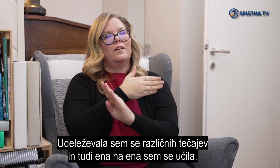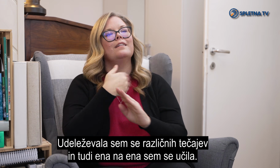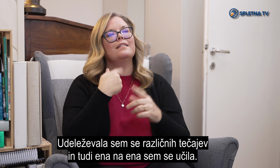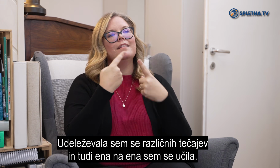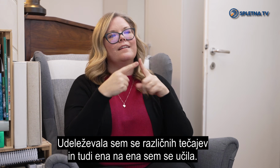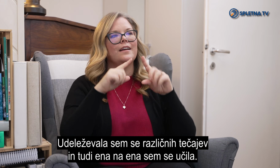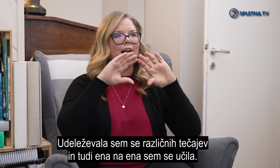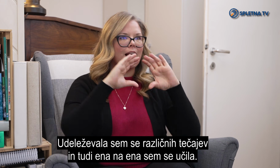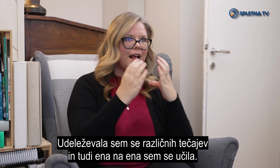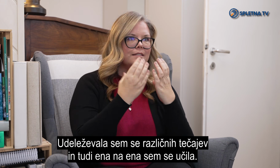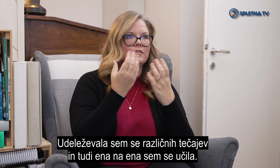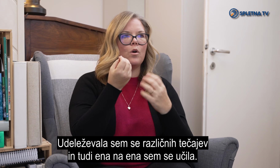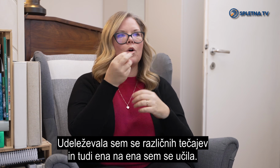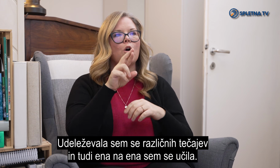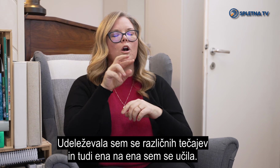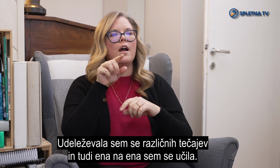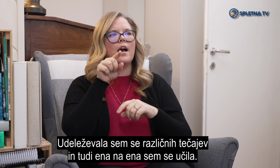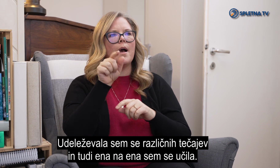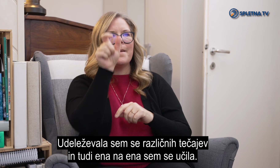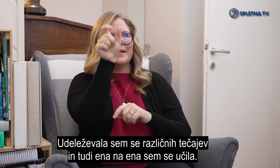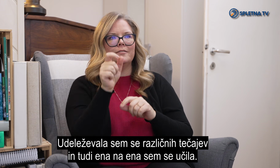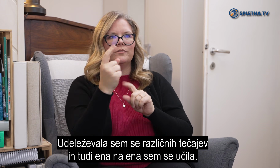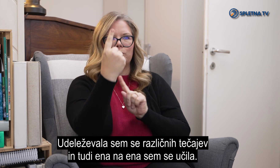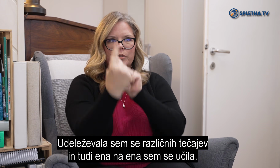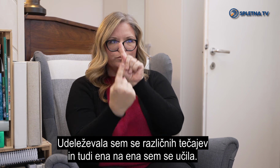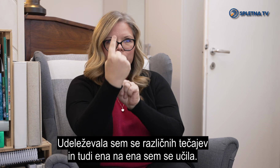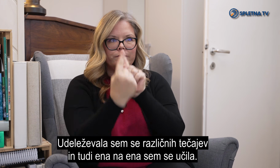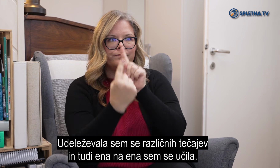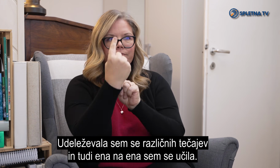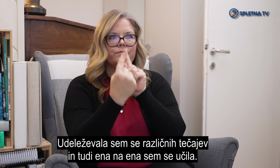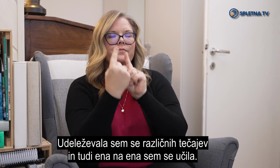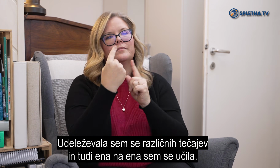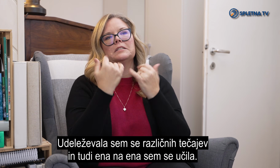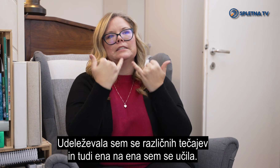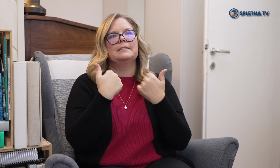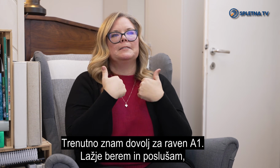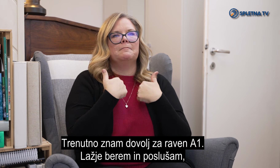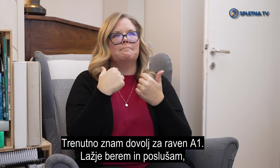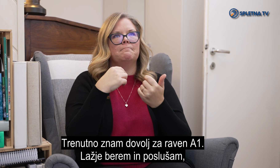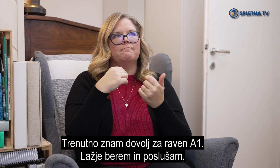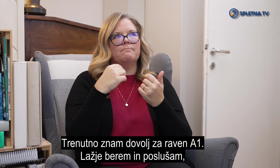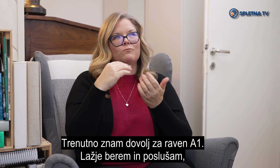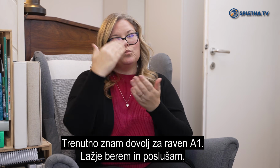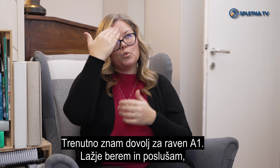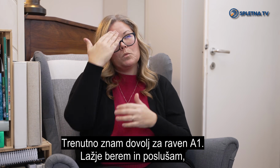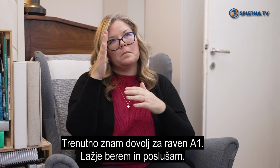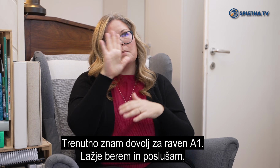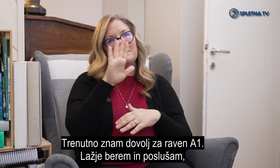Udeleževala sem se različnih tečajev in tudi 1 na 1 sem se učila. Trenutno znam dovolj za raven